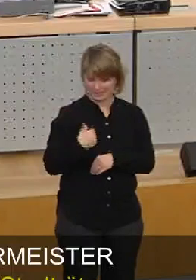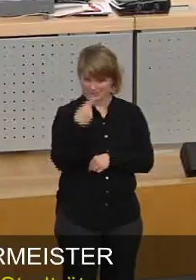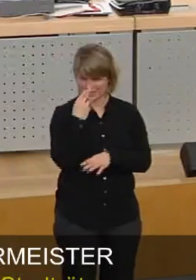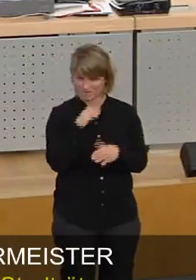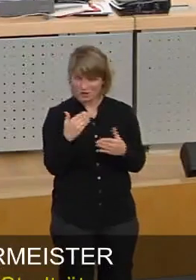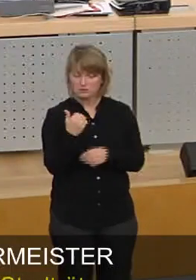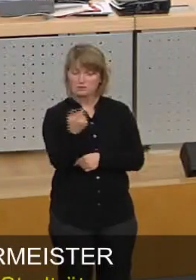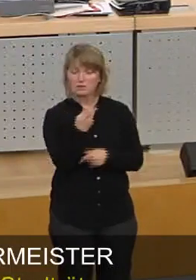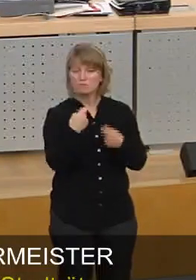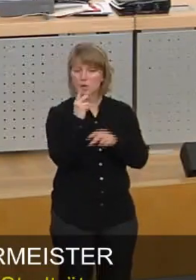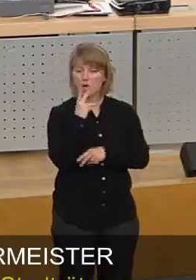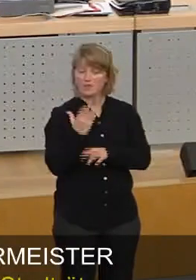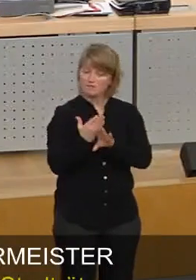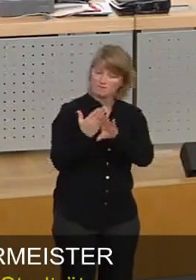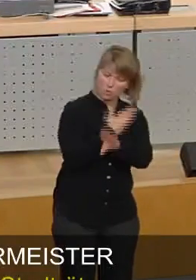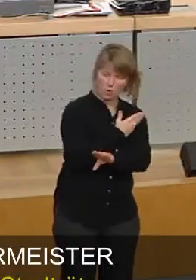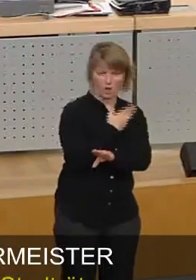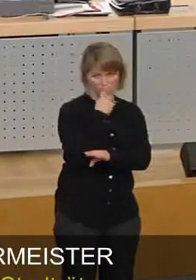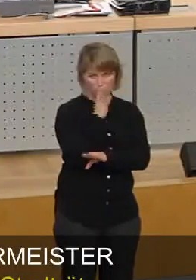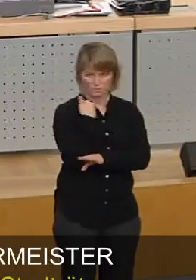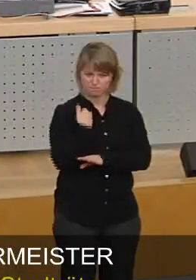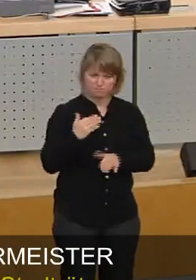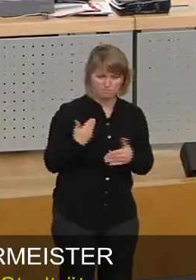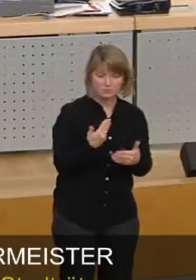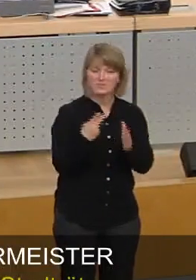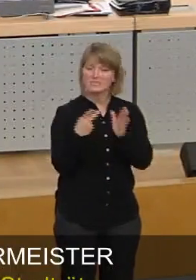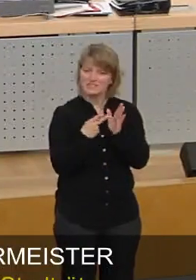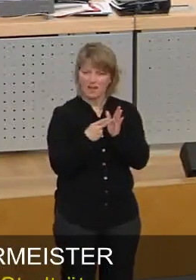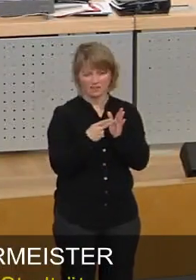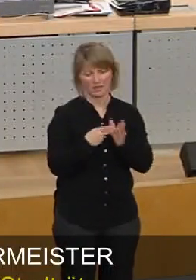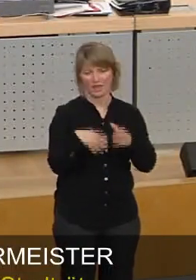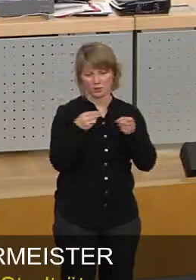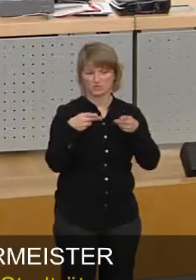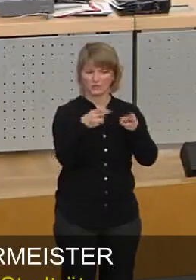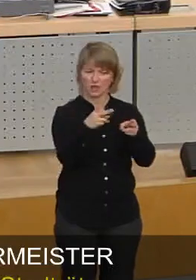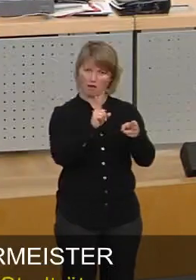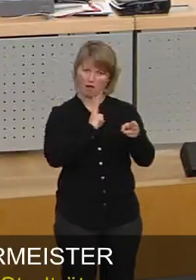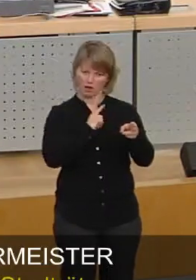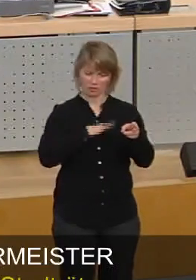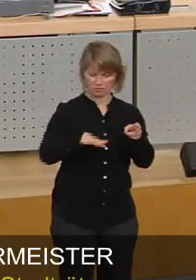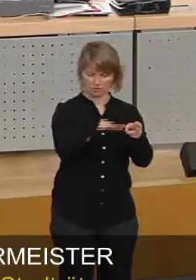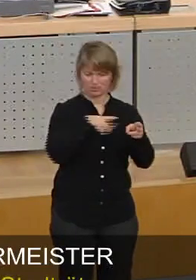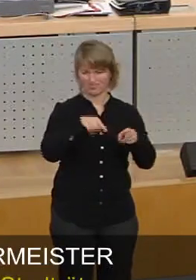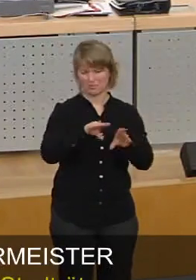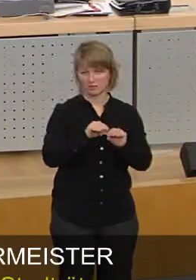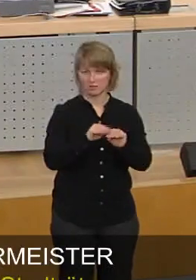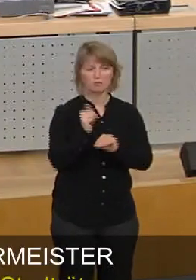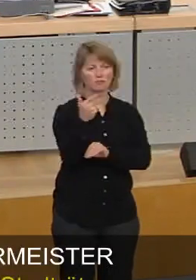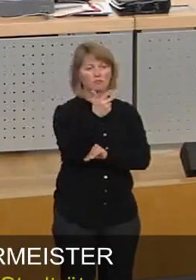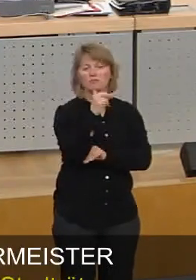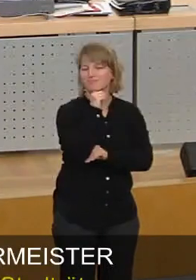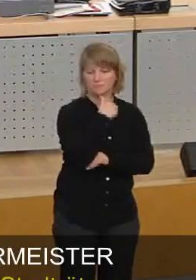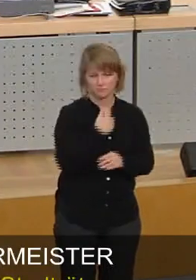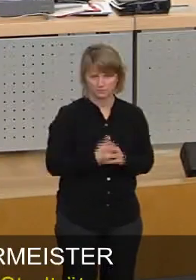vorher schon stärker darum bemüht waren, die zweiten Rettungswege auf eigenen Flächen nachzuweisen, andere weniger. Jetzt zu